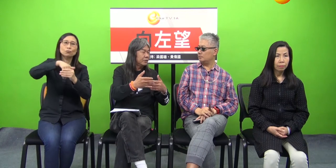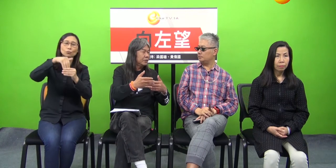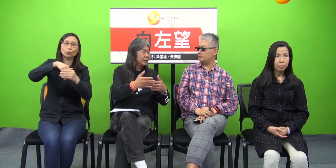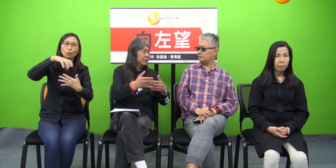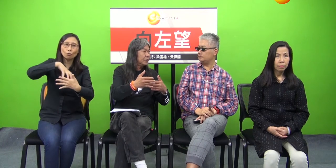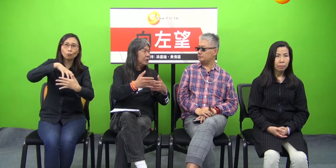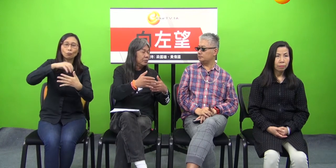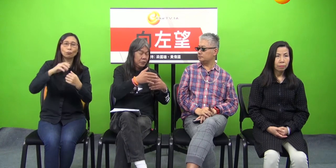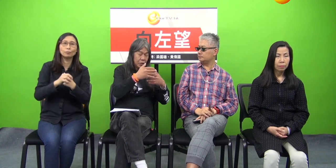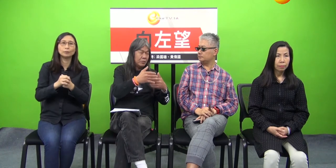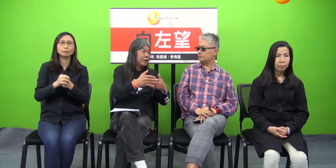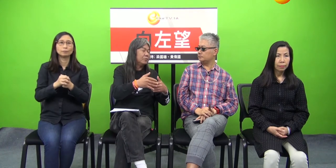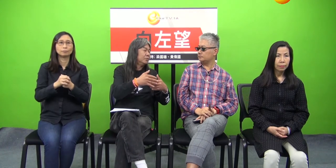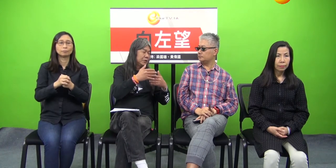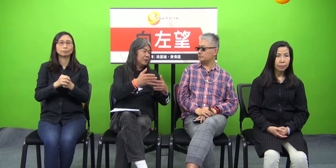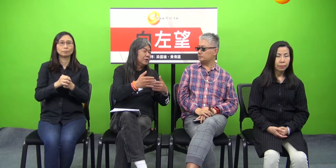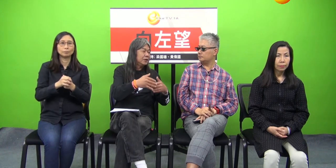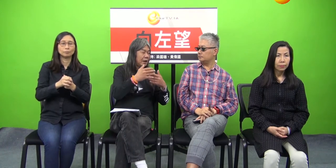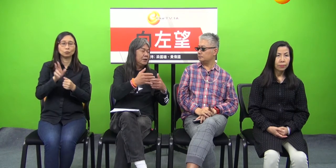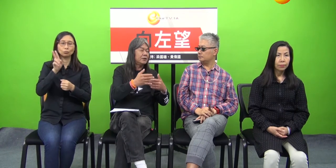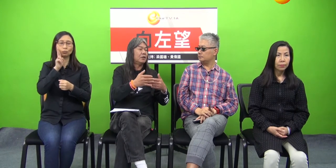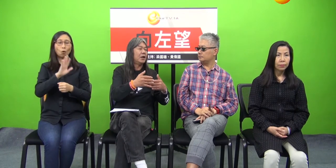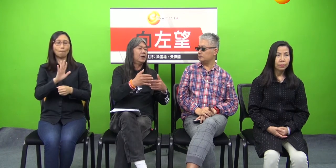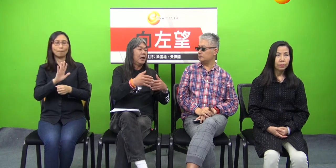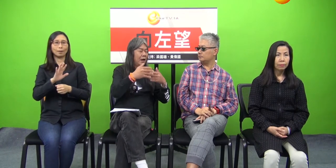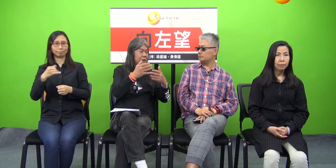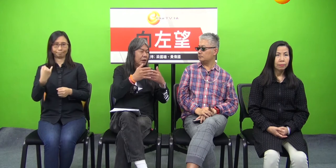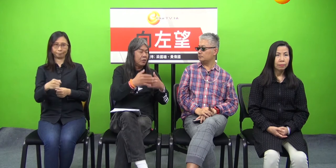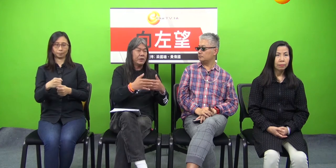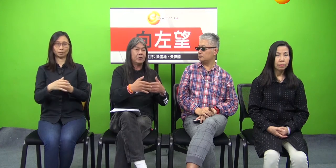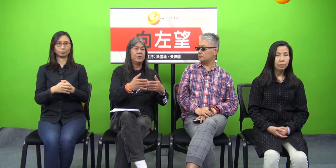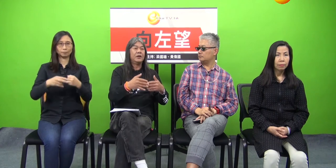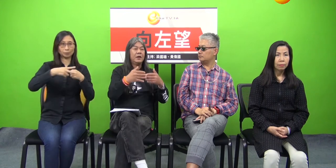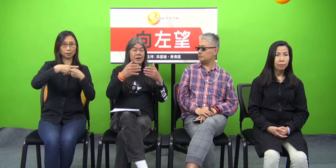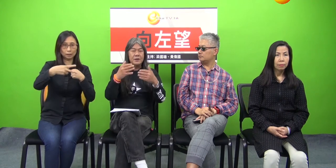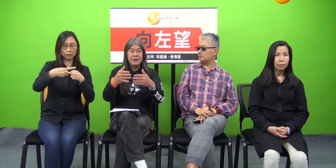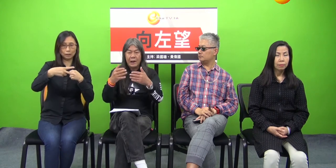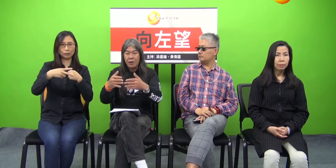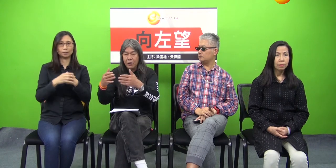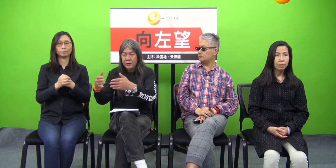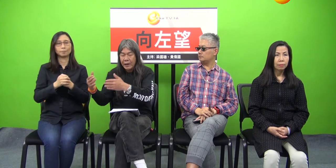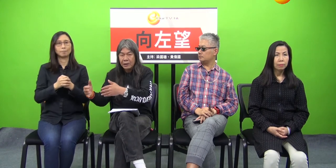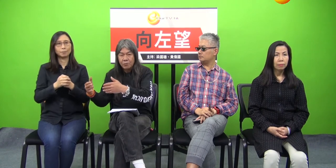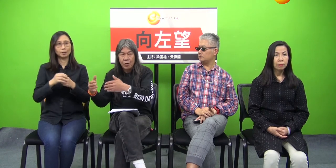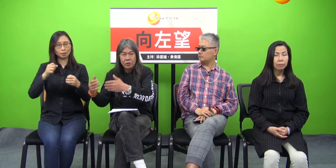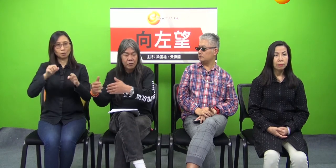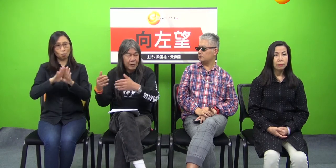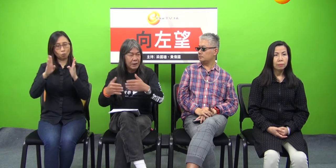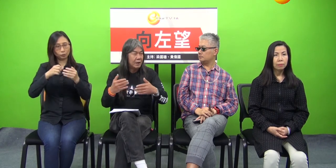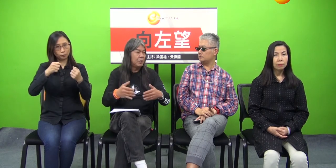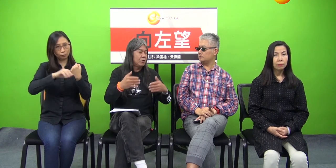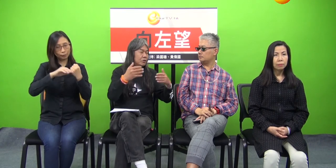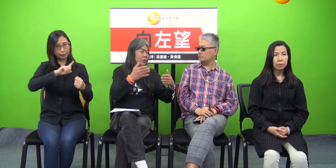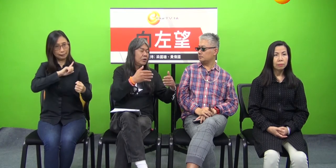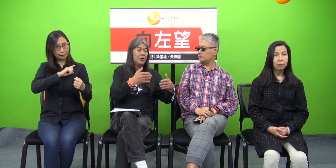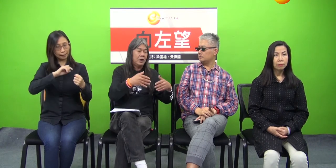力。如果不是咁，唔得。第二就是話喺行使的過程裏面自己去訂立各種法例，